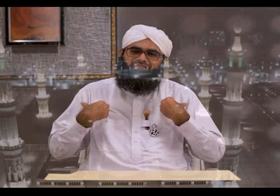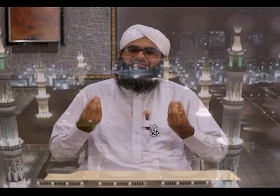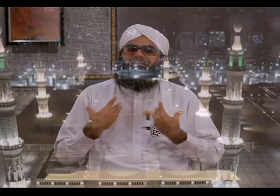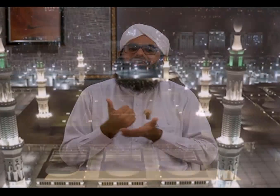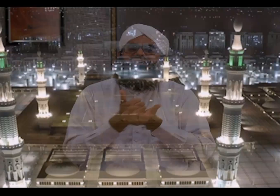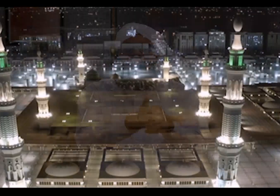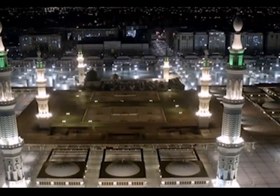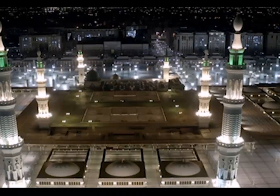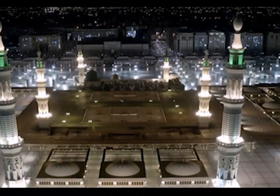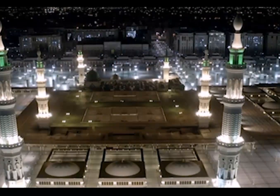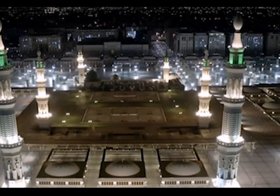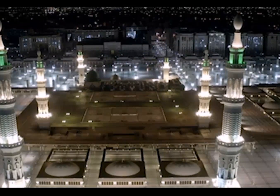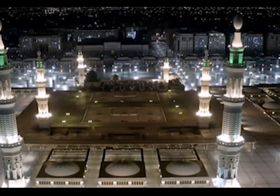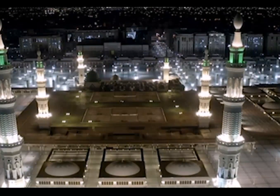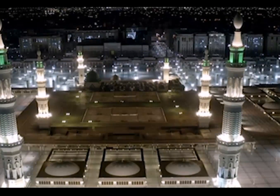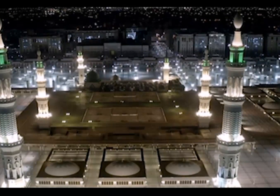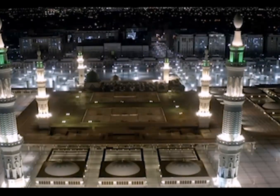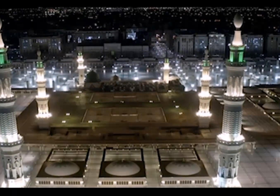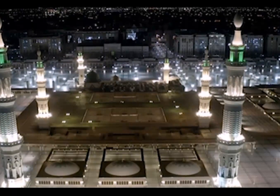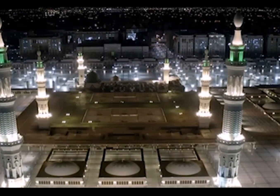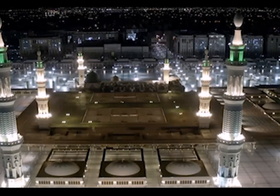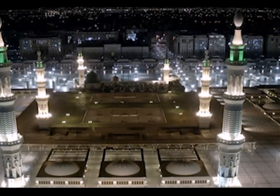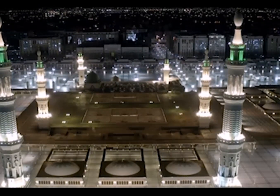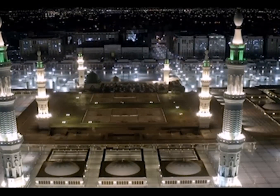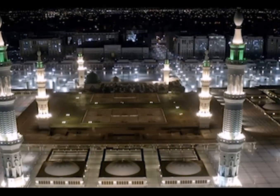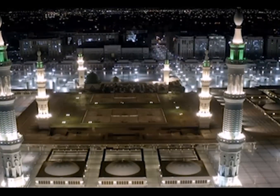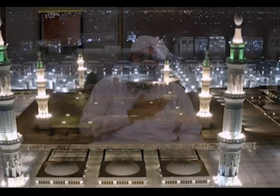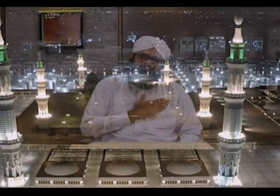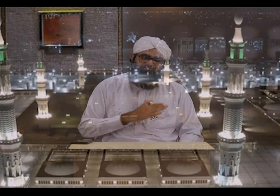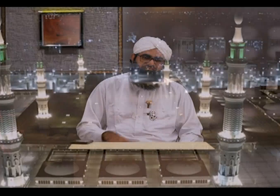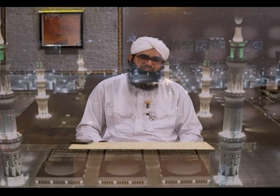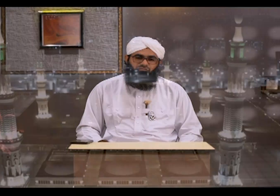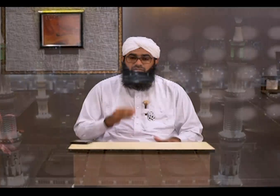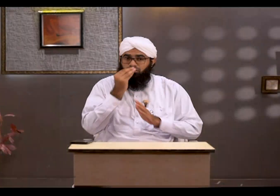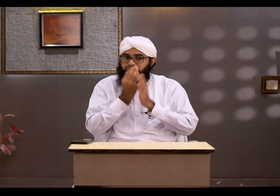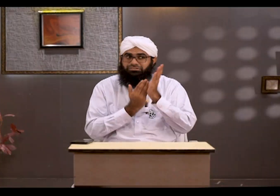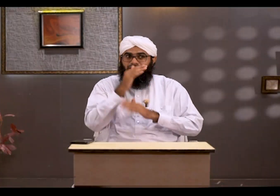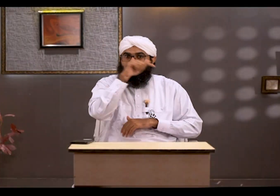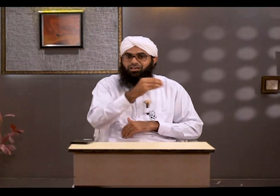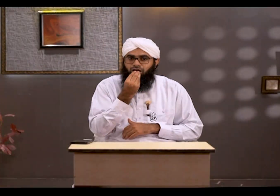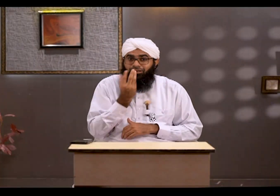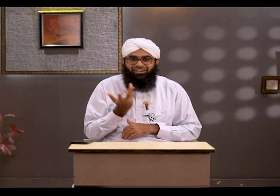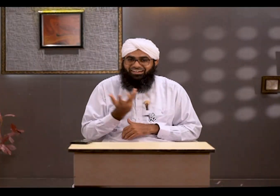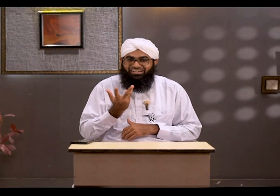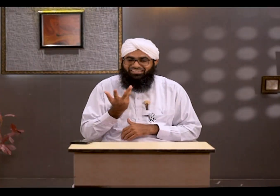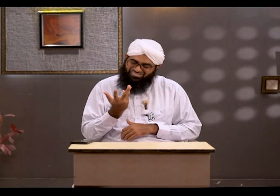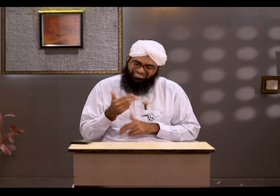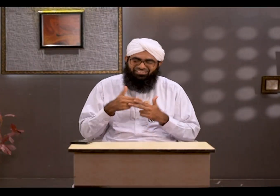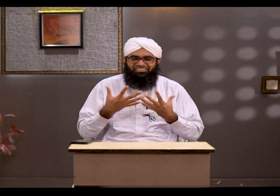علی الحبیب صلی اللہ علی محمد صلی اللہ علیہ وسلم۔ جنتیوں کا کھانا پینا۔ جنتیوں کو شراب پلائی جائے گی،